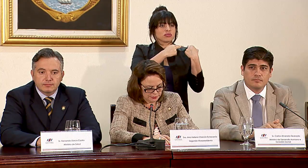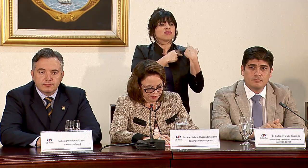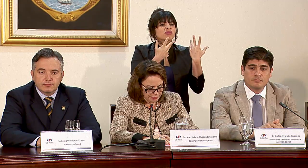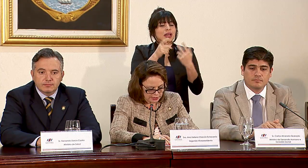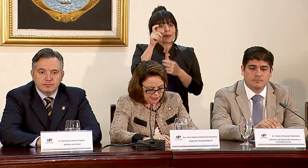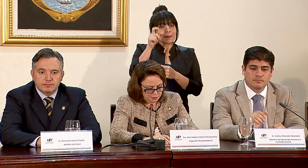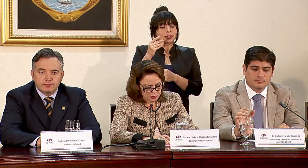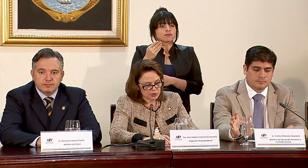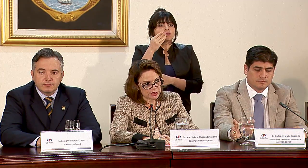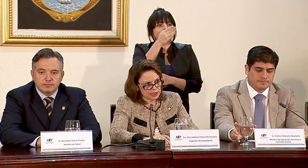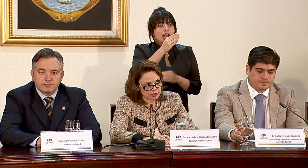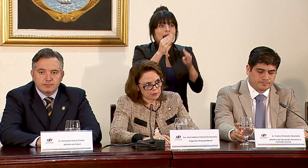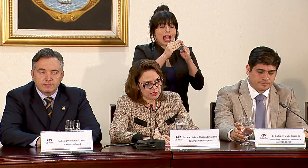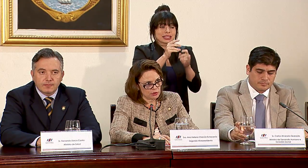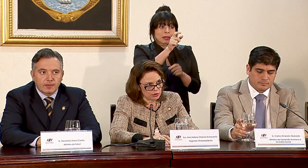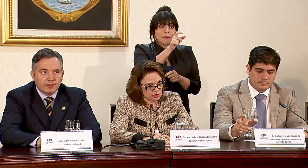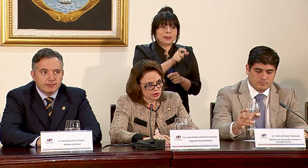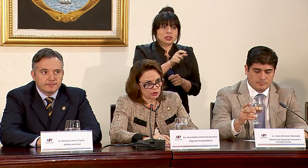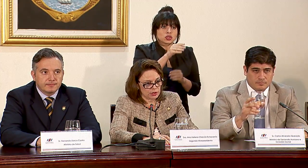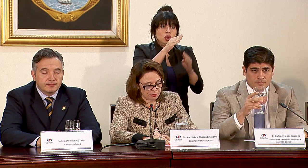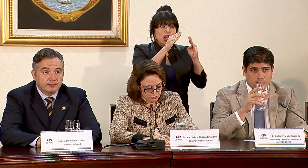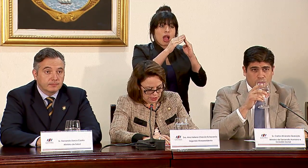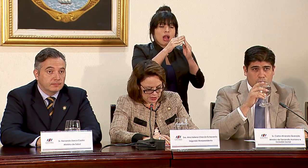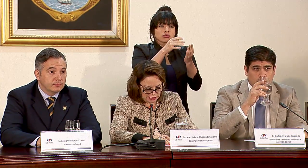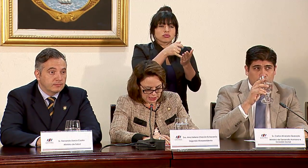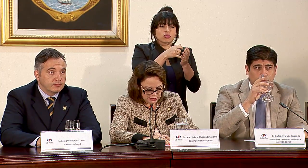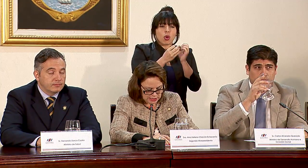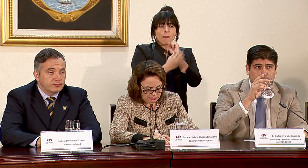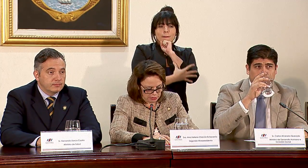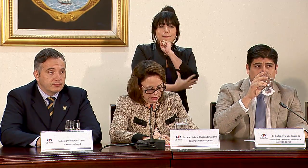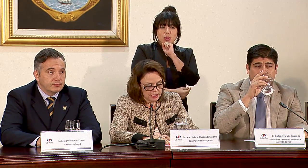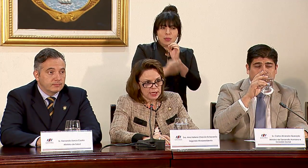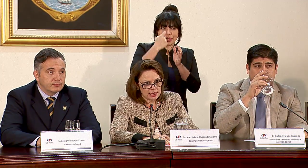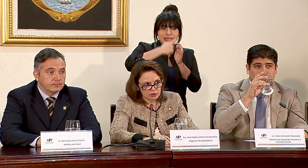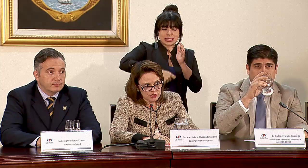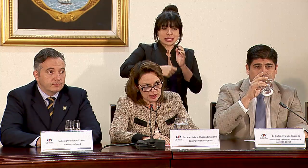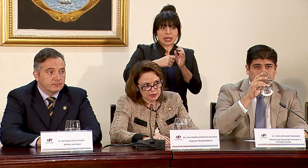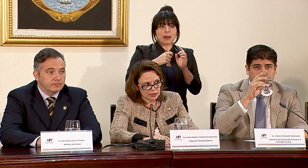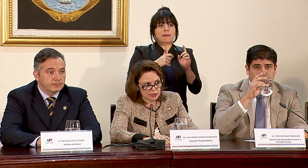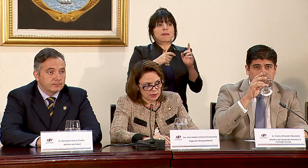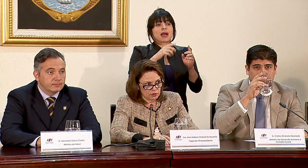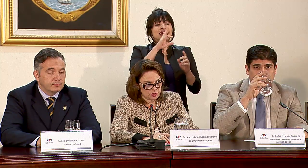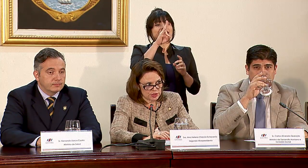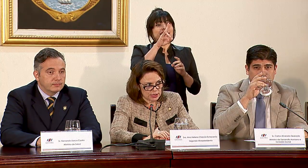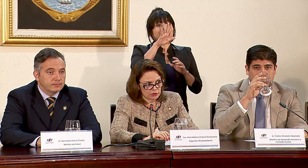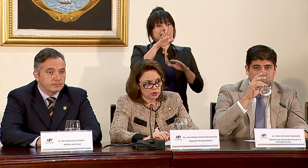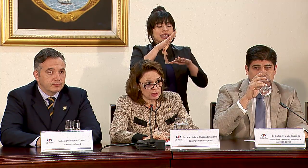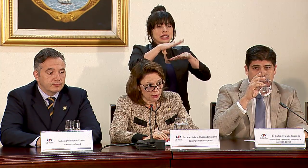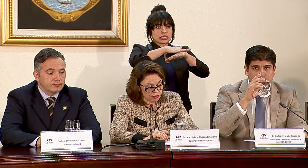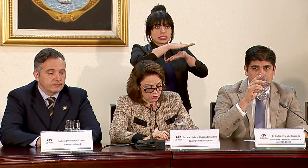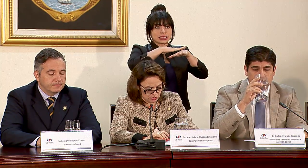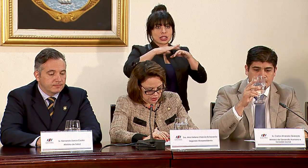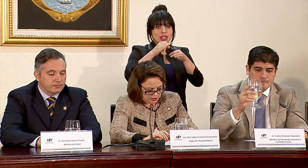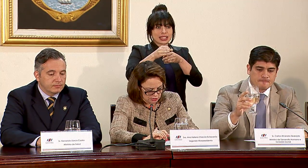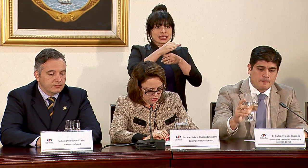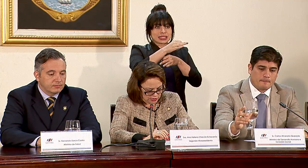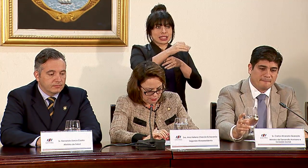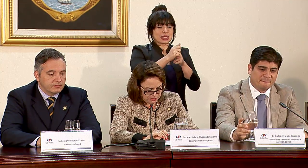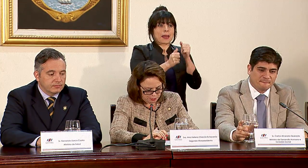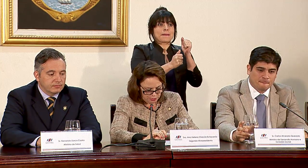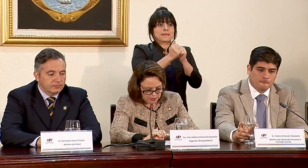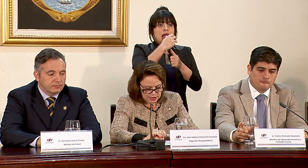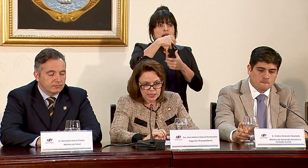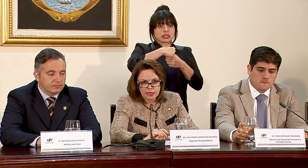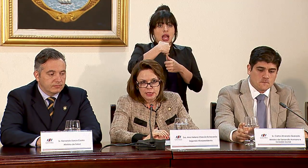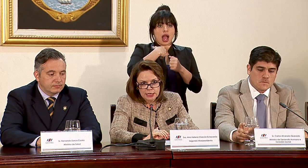hogares de las personas que viven en condición de pobreza extrema en los 75 distritos de mayor concentración